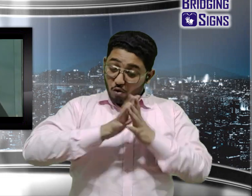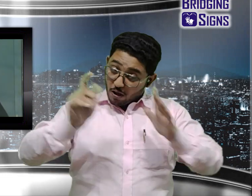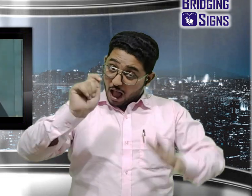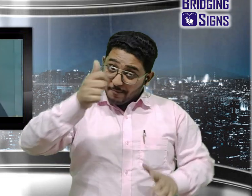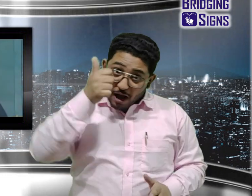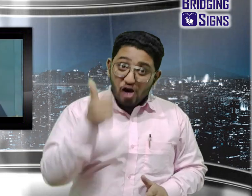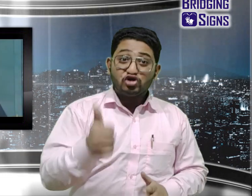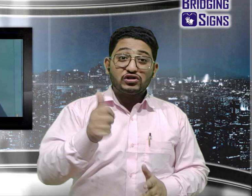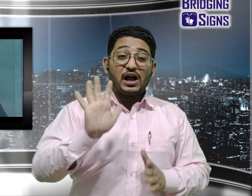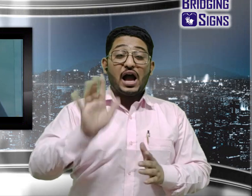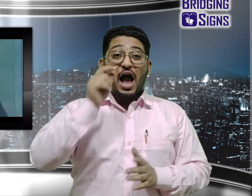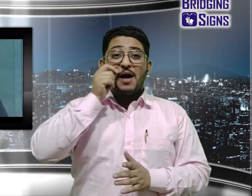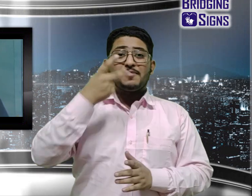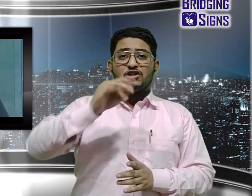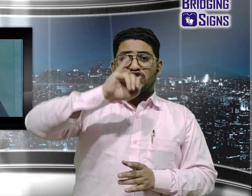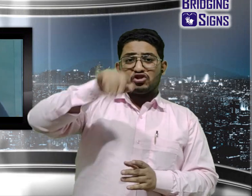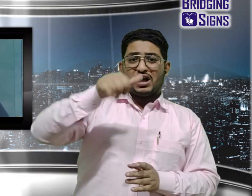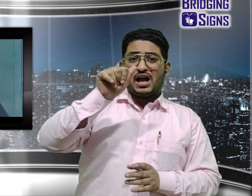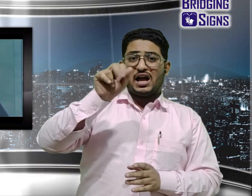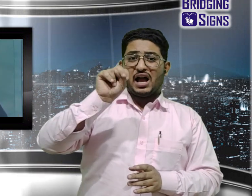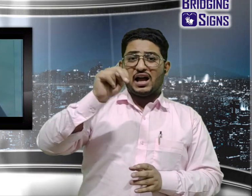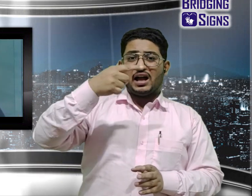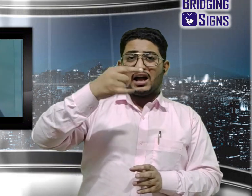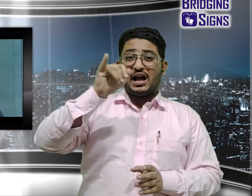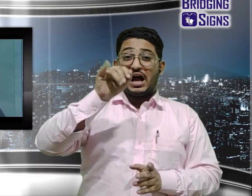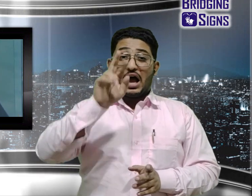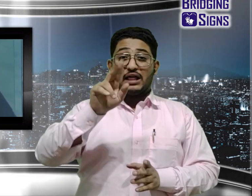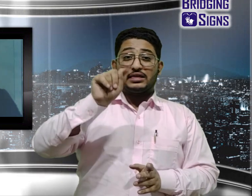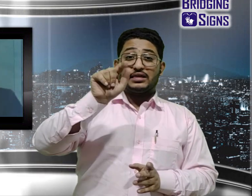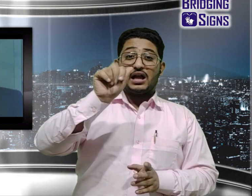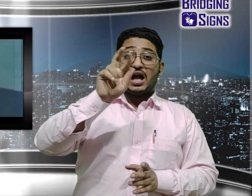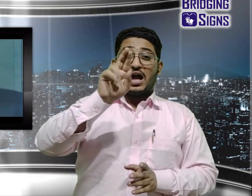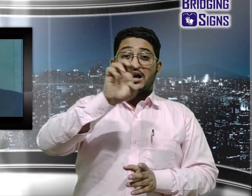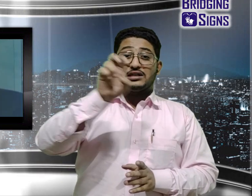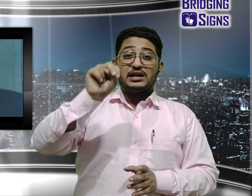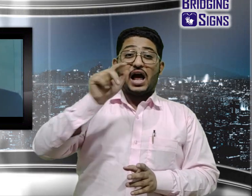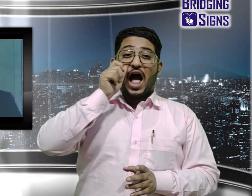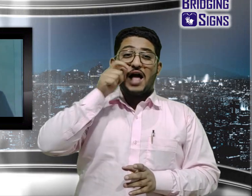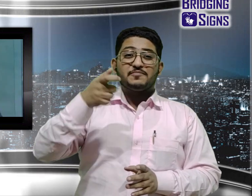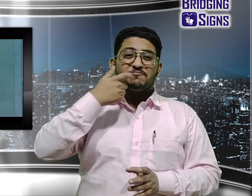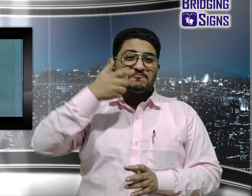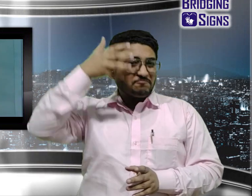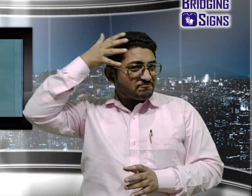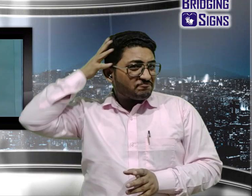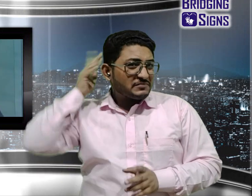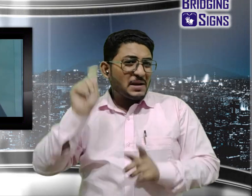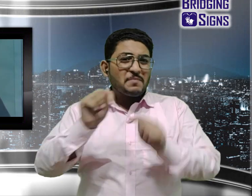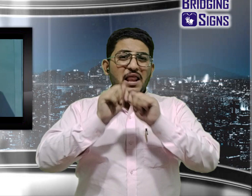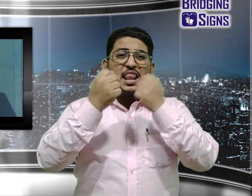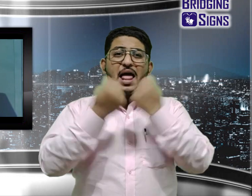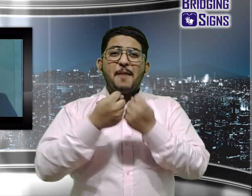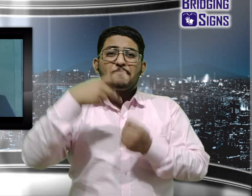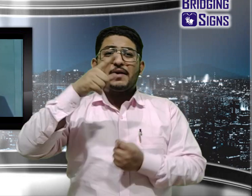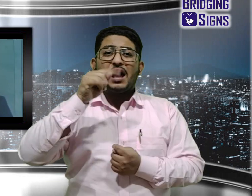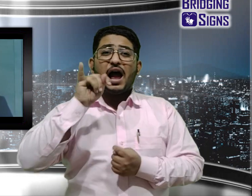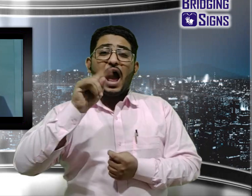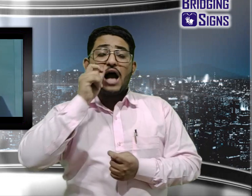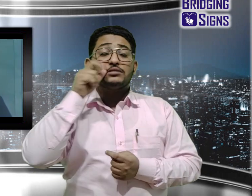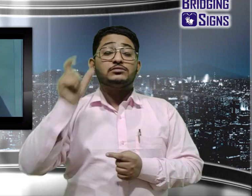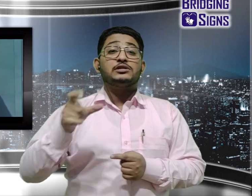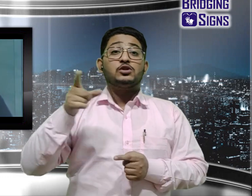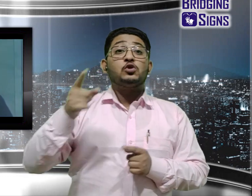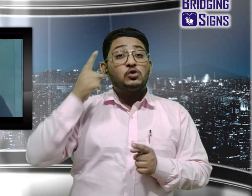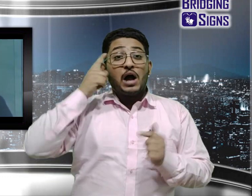है और इसमें जहांगीर तरीन हैं जिन्होंने बड़ी मेहनत की और अपनी टीम के साथ मिलके